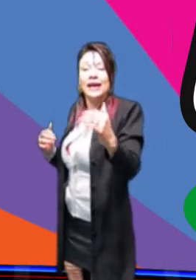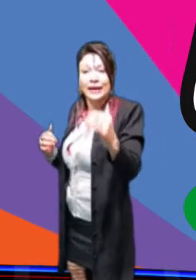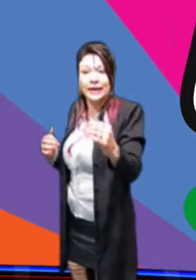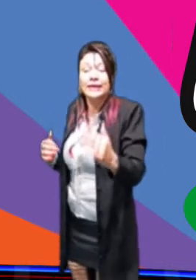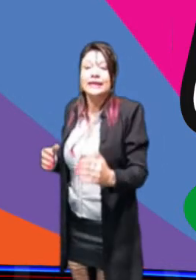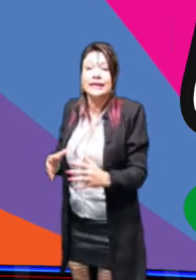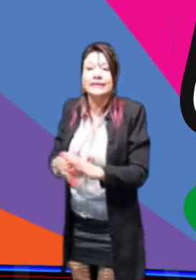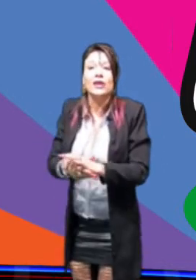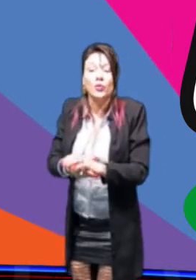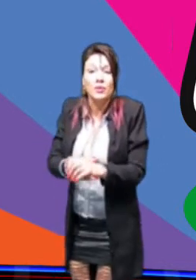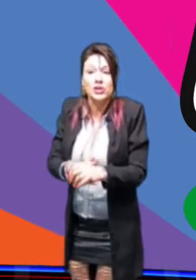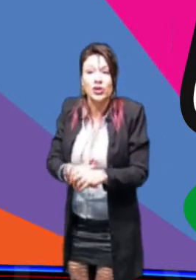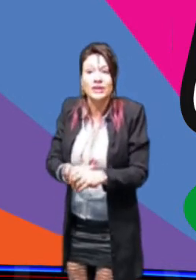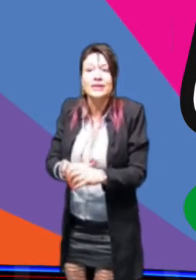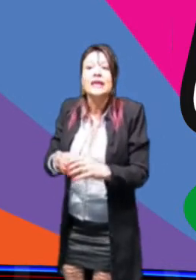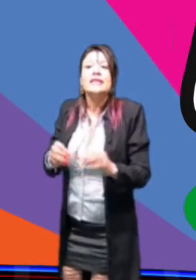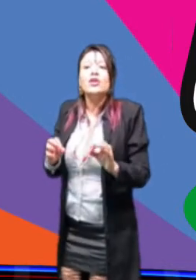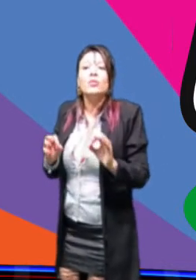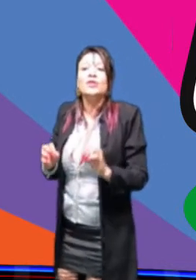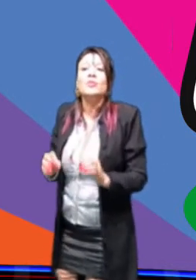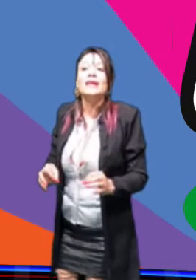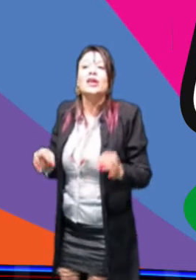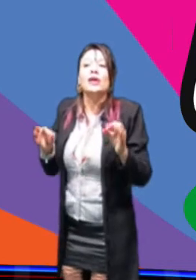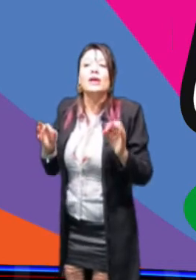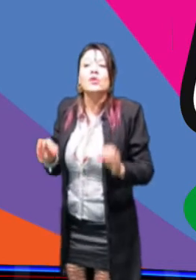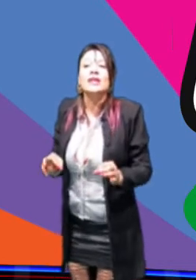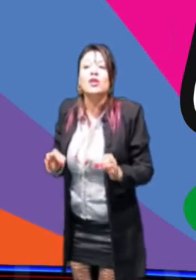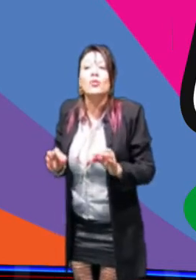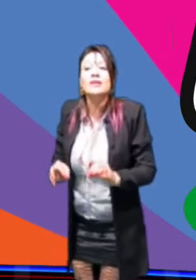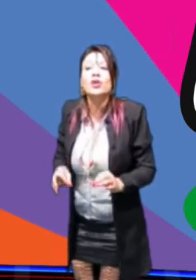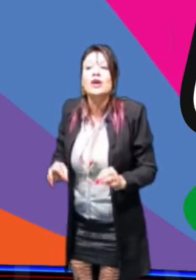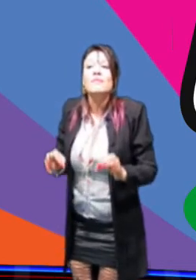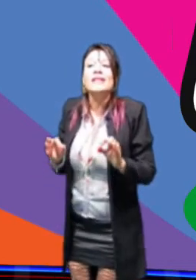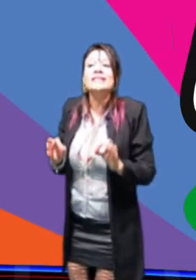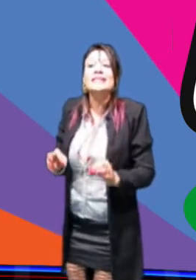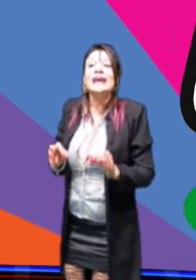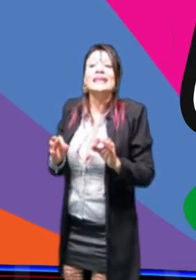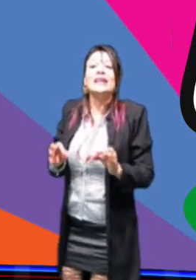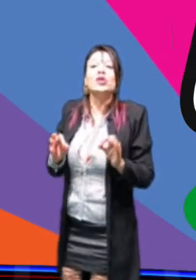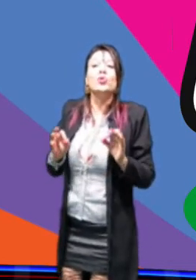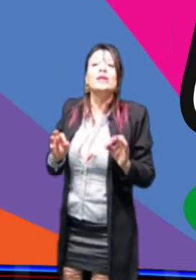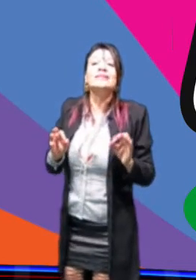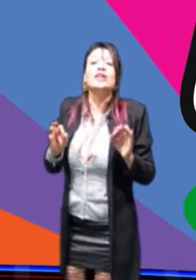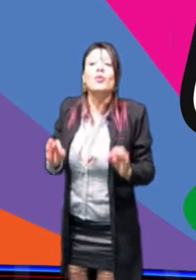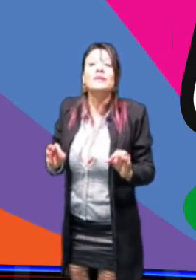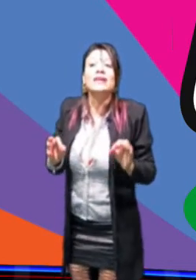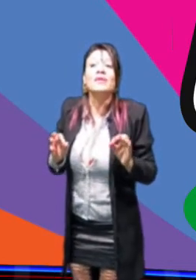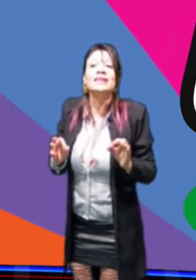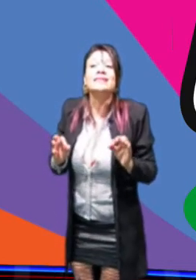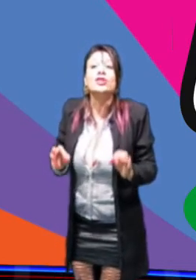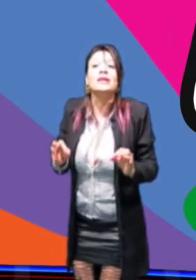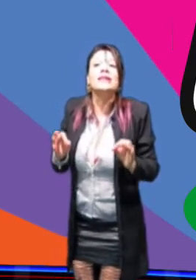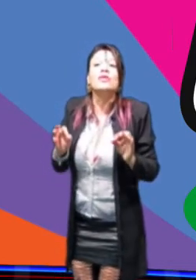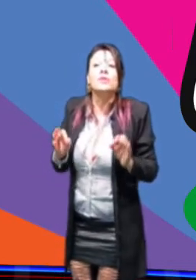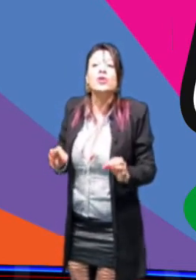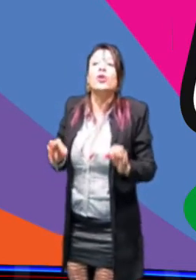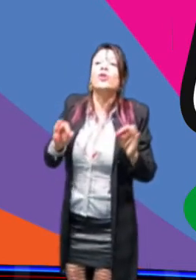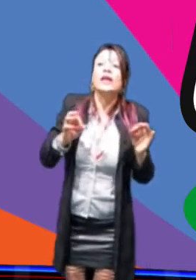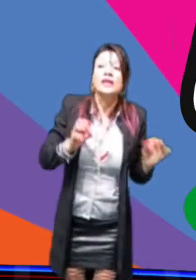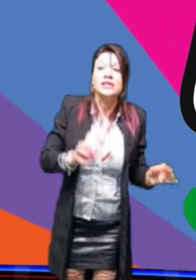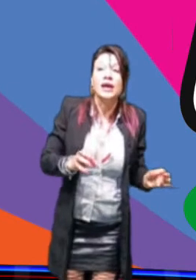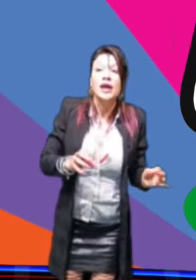carta, esta de los 9 millones. Dijo Mauricio Macri que hoy en la Bolsa de Comercio me decían que tenían dudas si López había sido ministro mío o